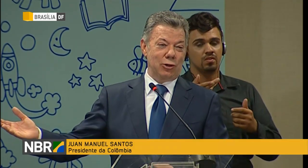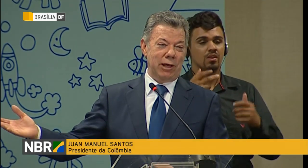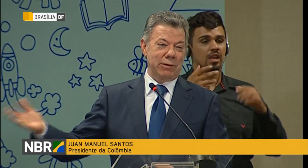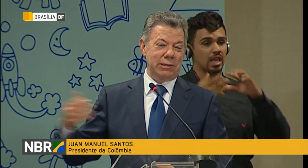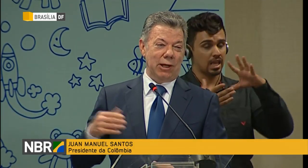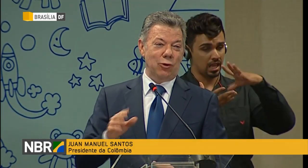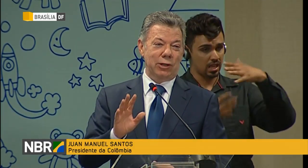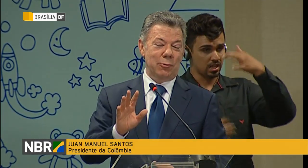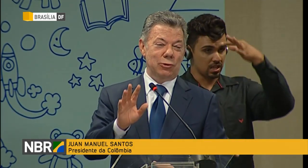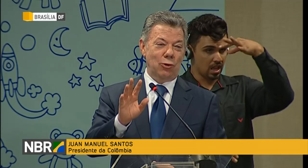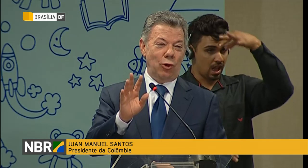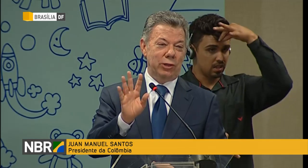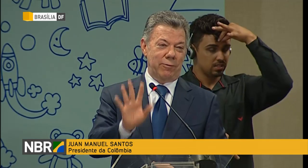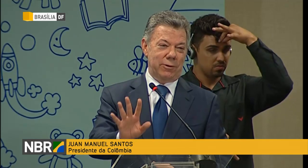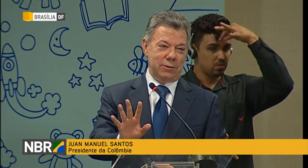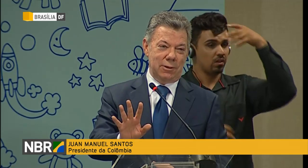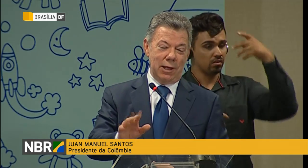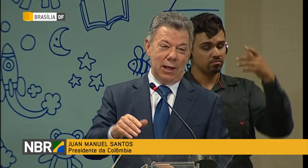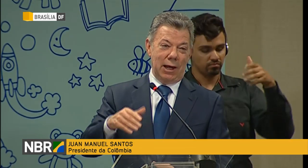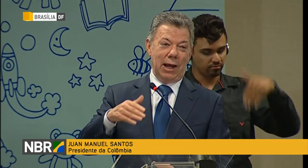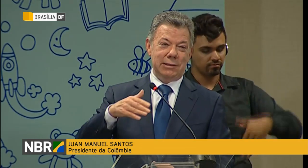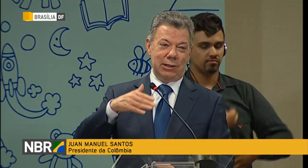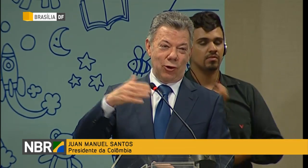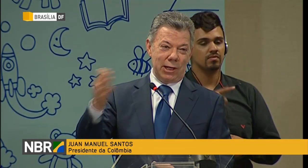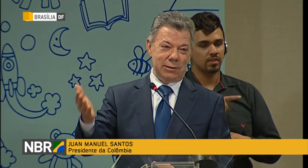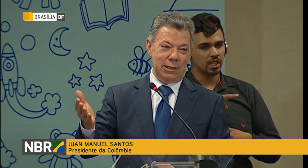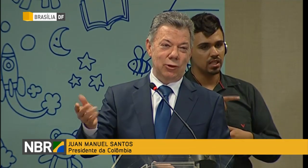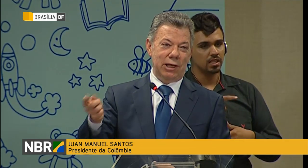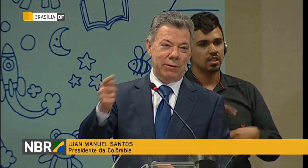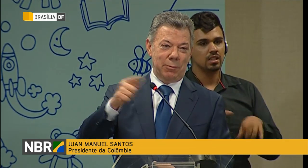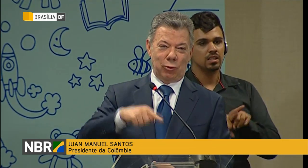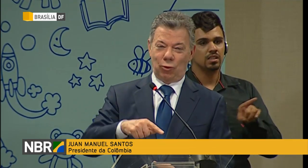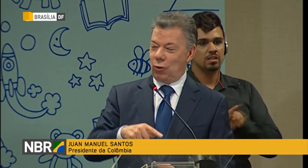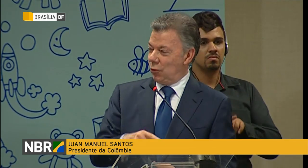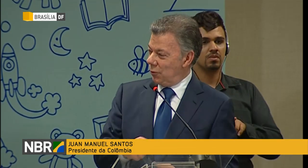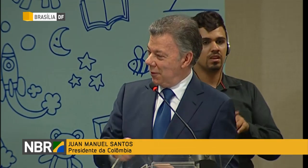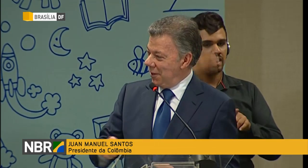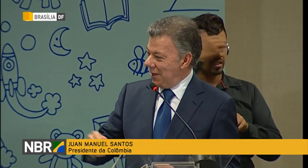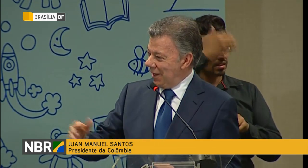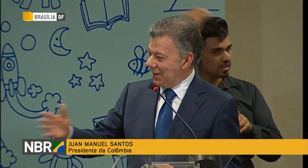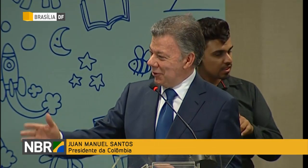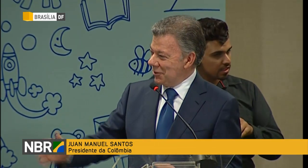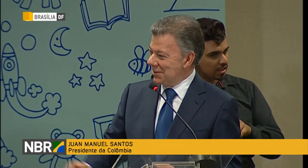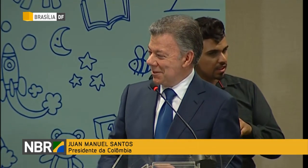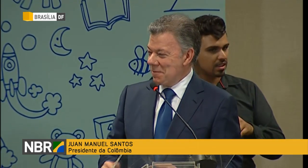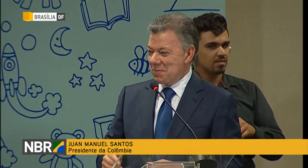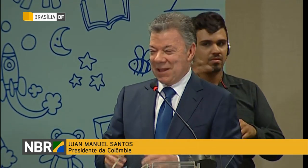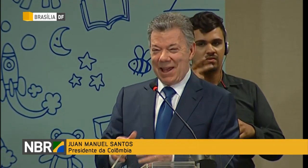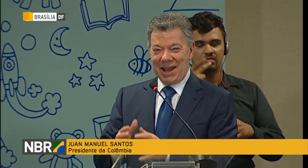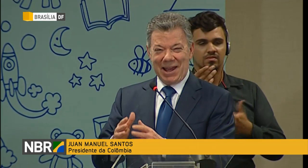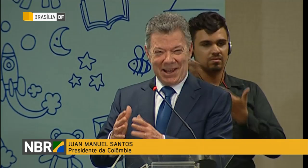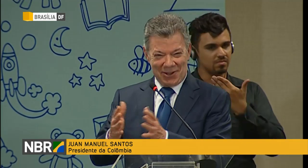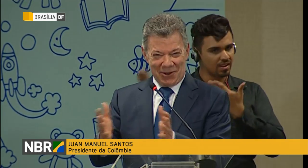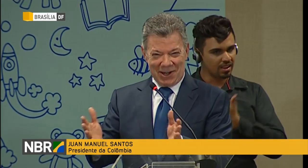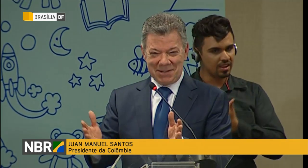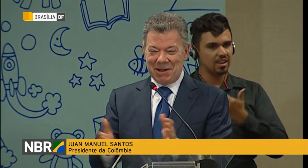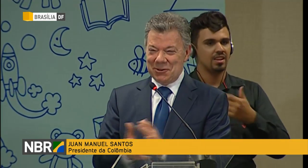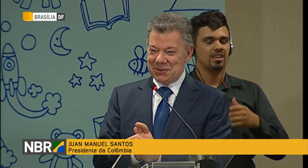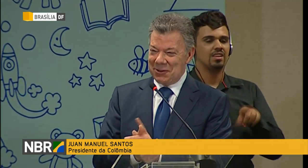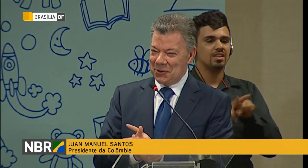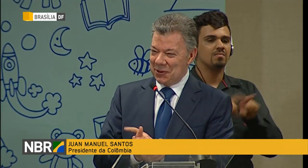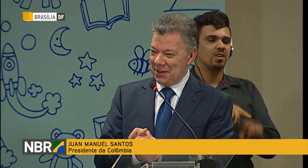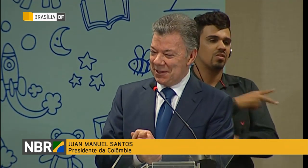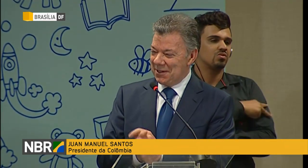espírito e coração, dizer ao chefe de Estado e a Temer, ao presidente Temer, que nós temos os chefes de Estado e os chefes de